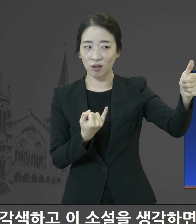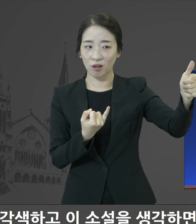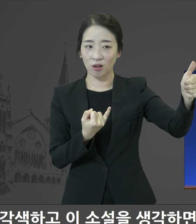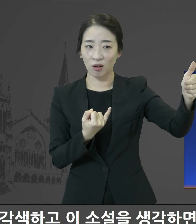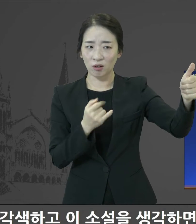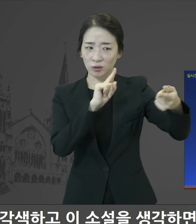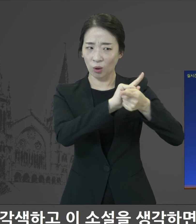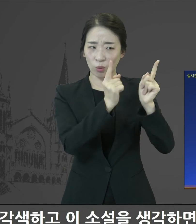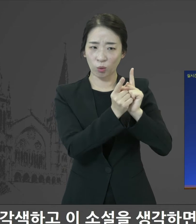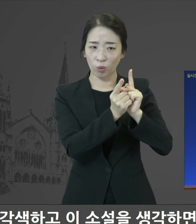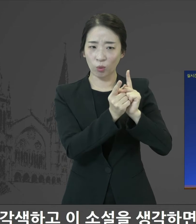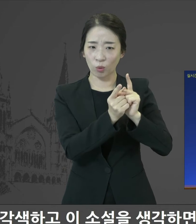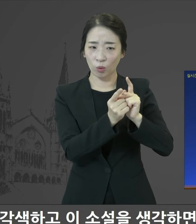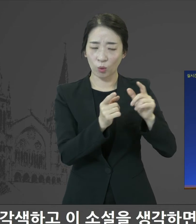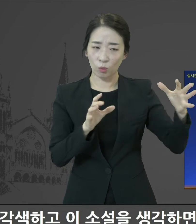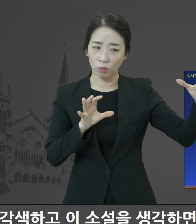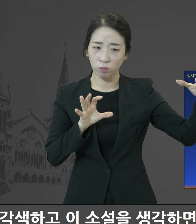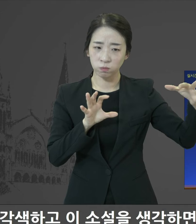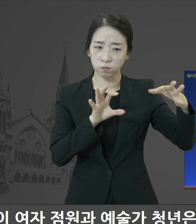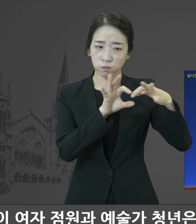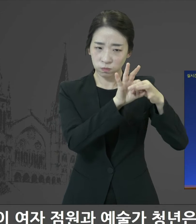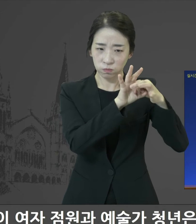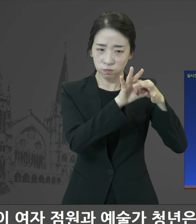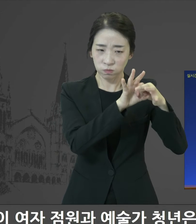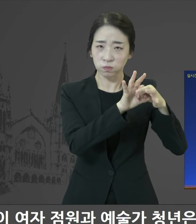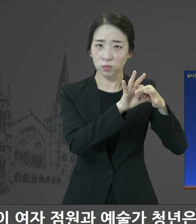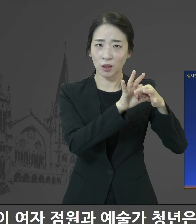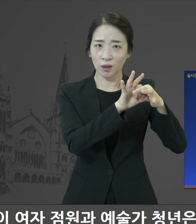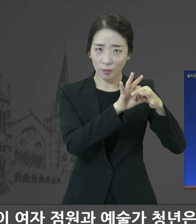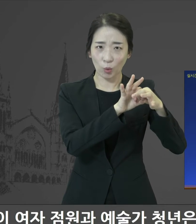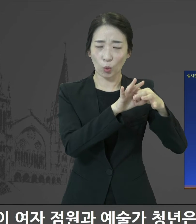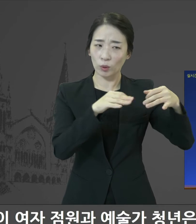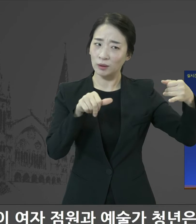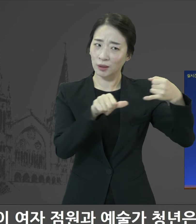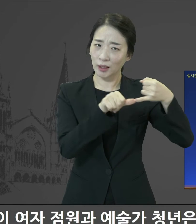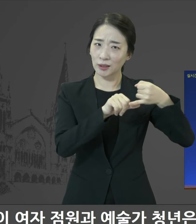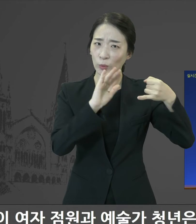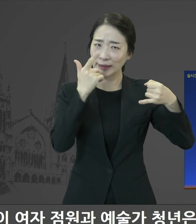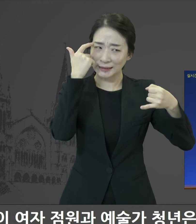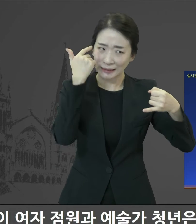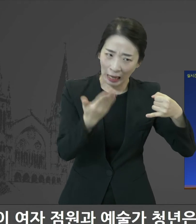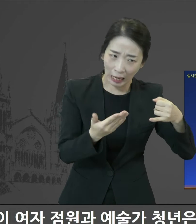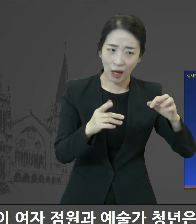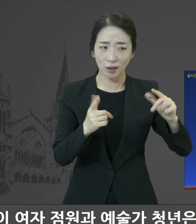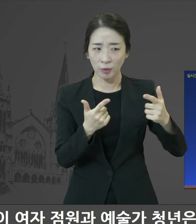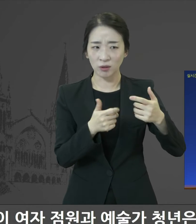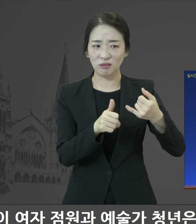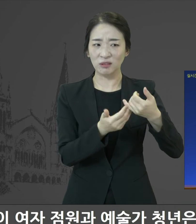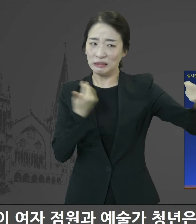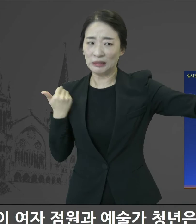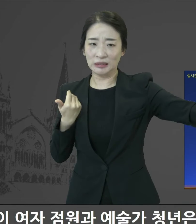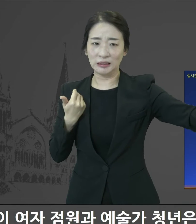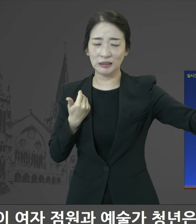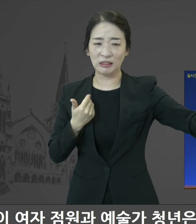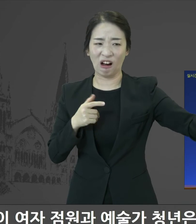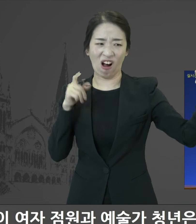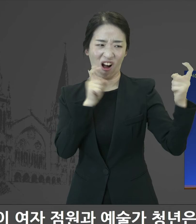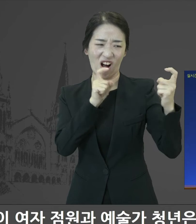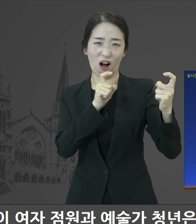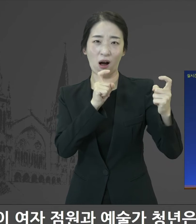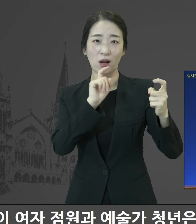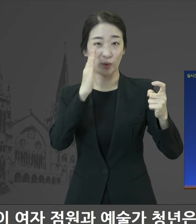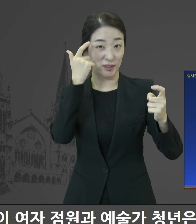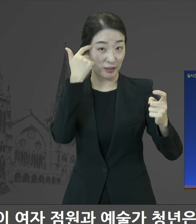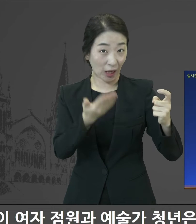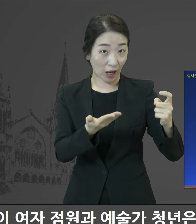이어졌을까? 제가 이 묵은 빵 2편을 쓴다면 두 사람의 사랑 스토리를 쓸 것 같아요. 저는 이 두 사람이 이어졌을